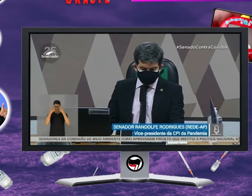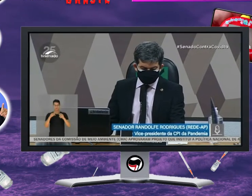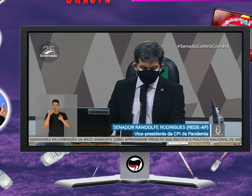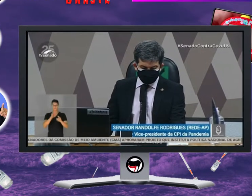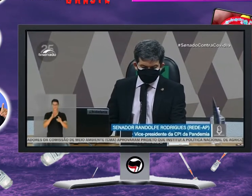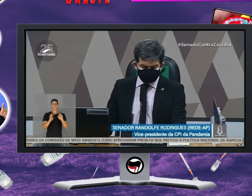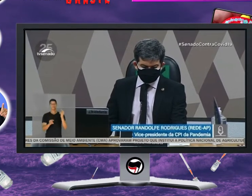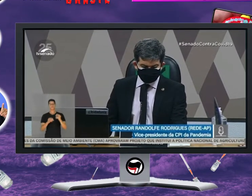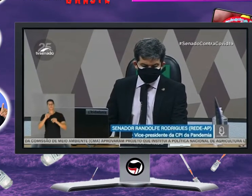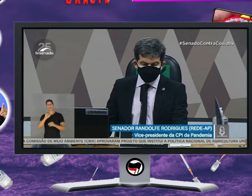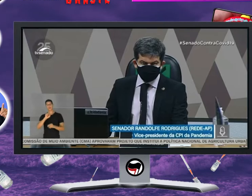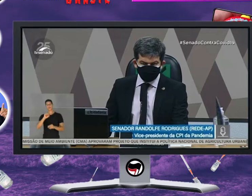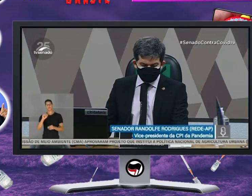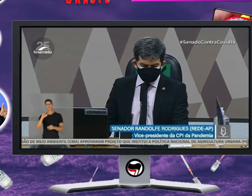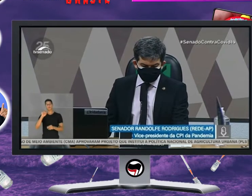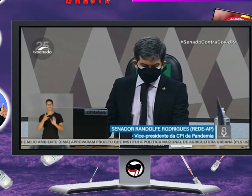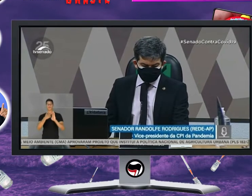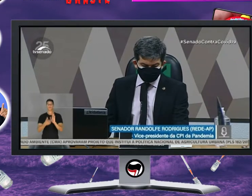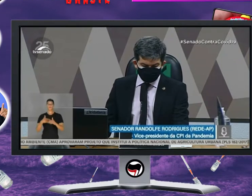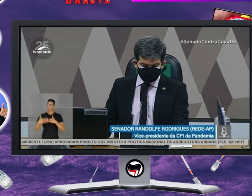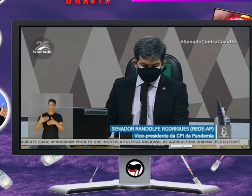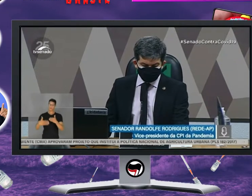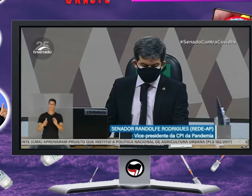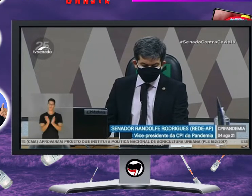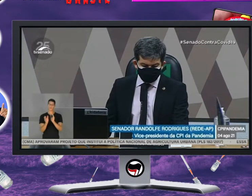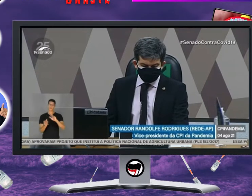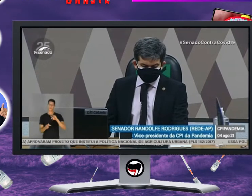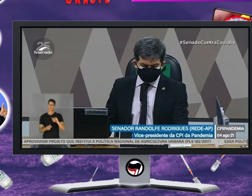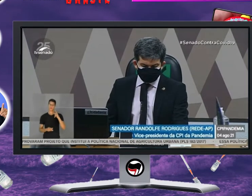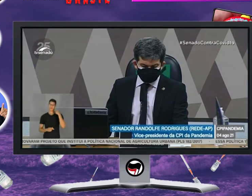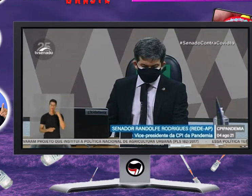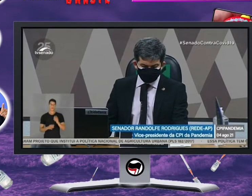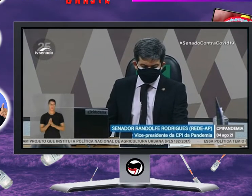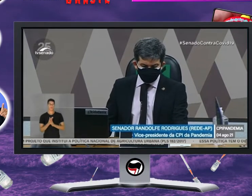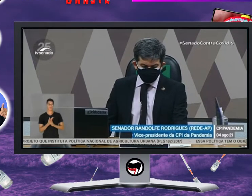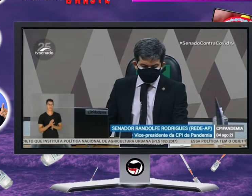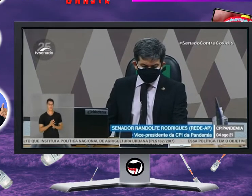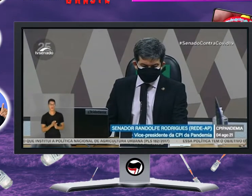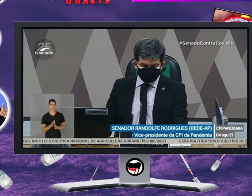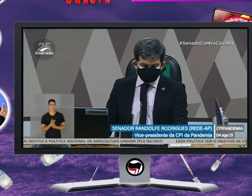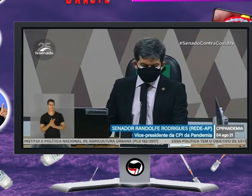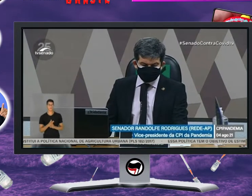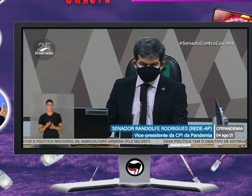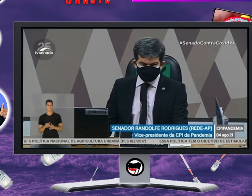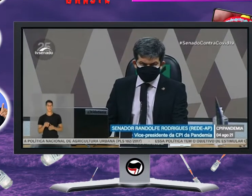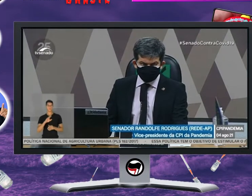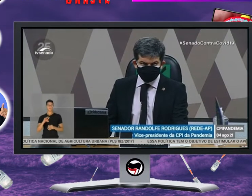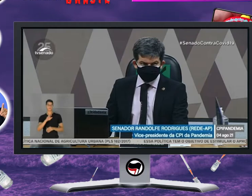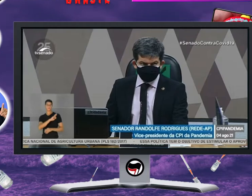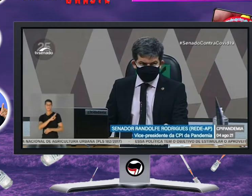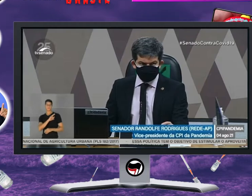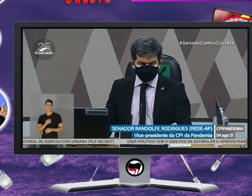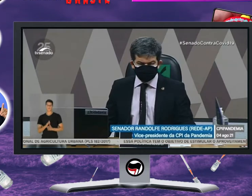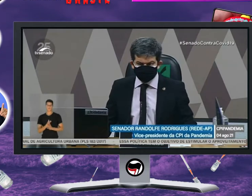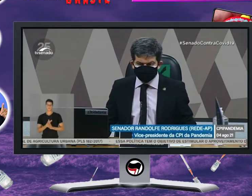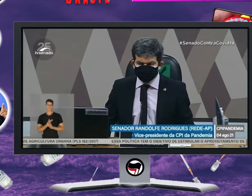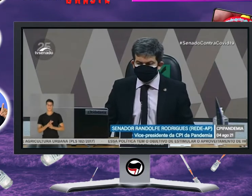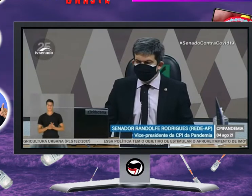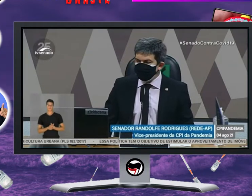ameaça ou assuadas, o regular funcionamento de comissão parlamentar de inquérito ou livre exercício das atribuições de qualquer dos seus membros.